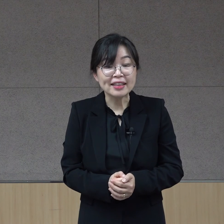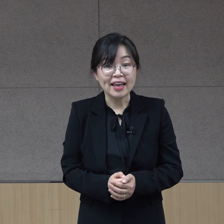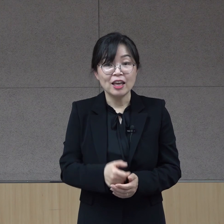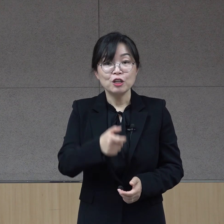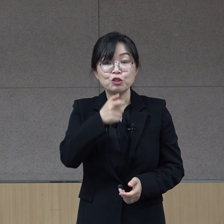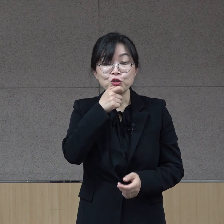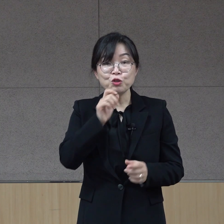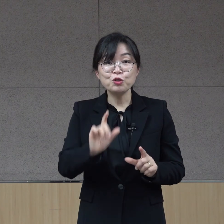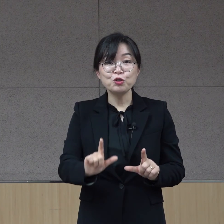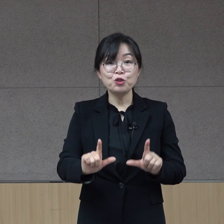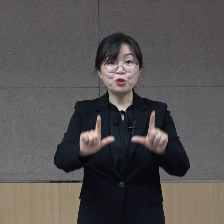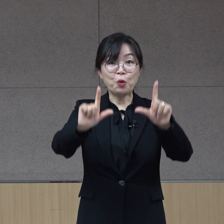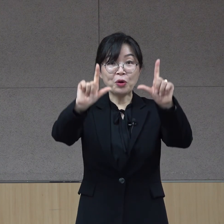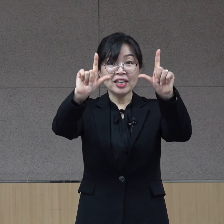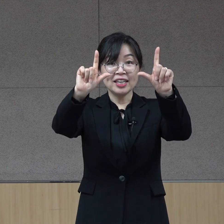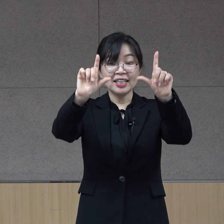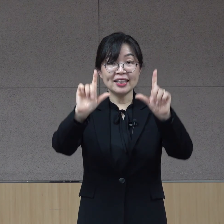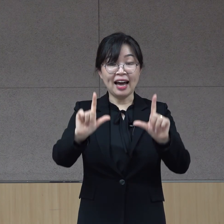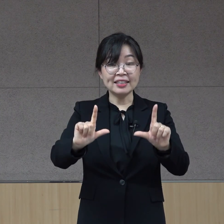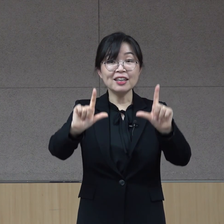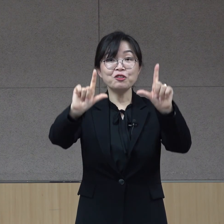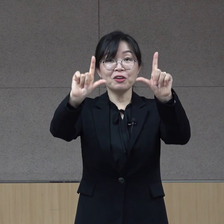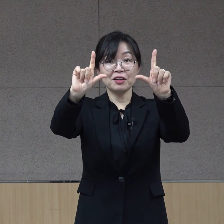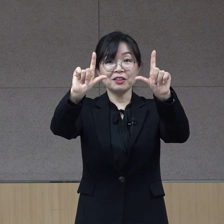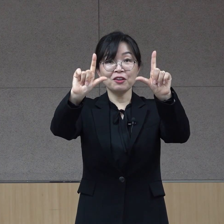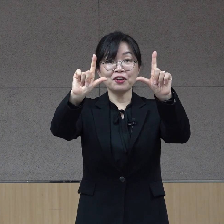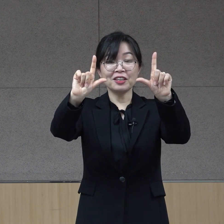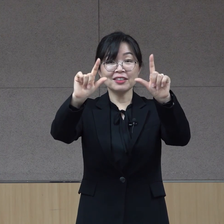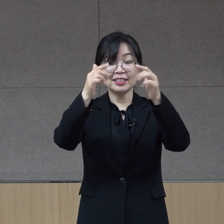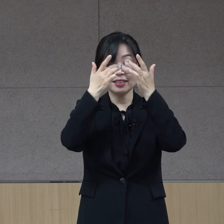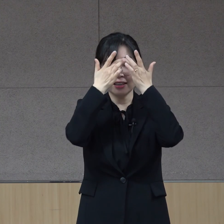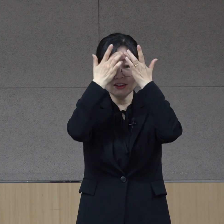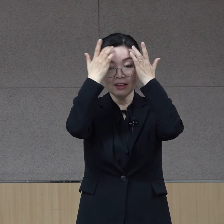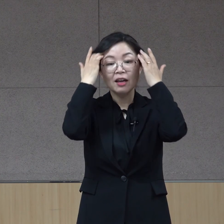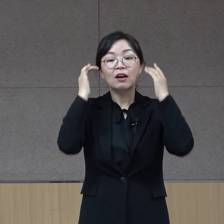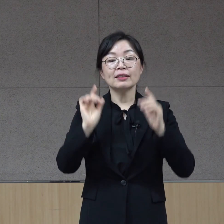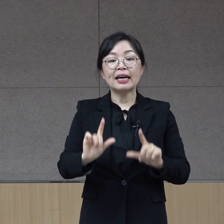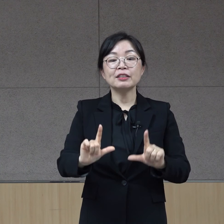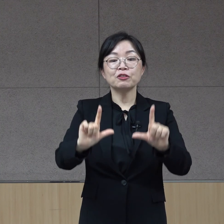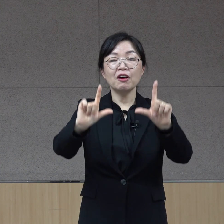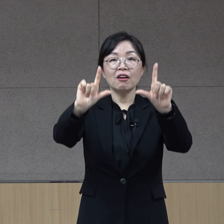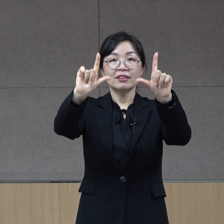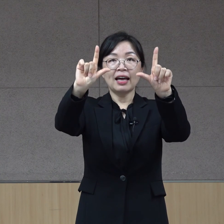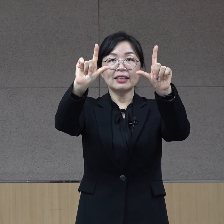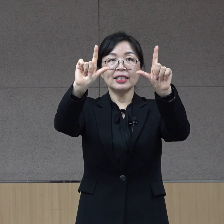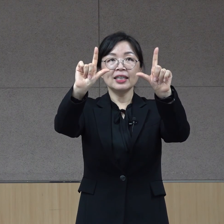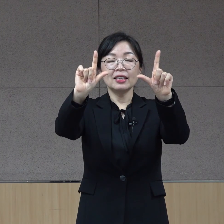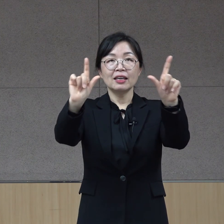때 수요일 이게 날이라는 수화였던 거 기억나신가요? 날이고요. 날이